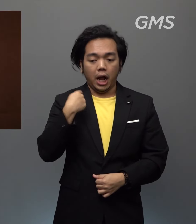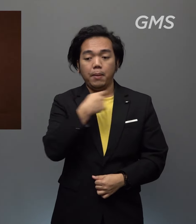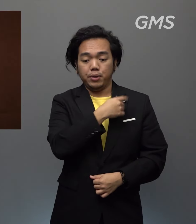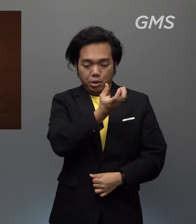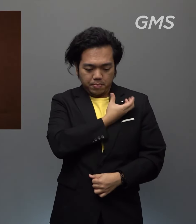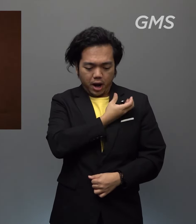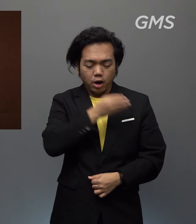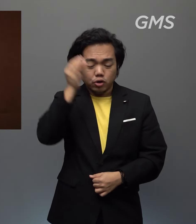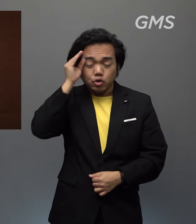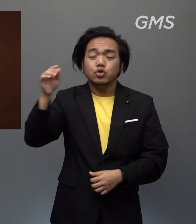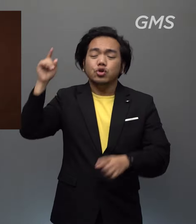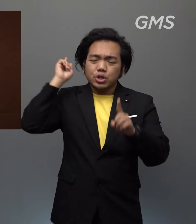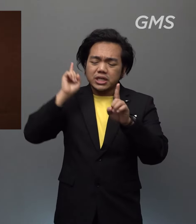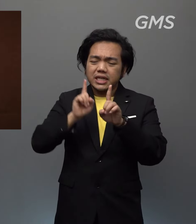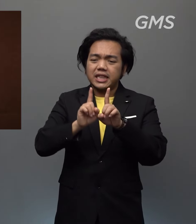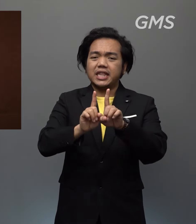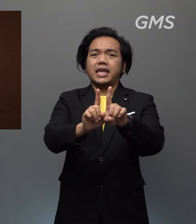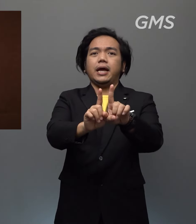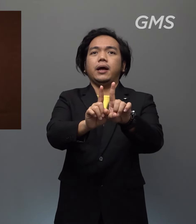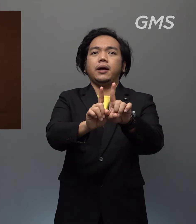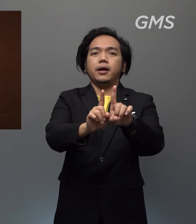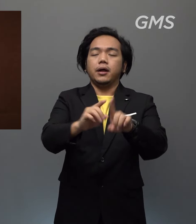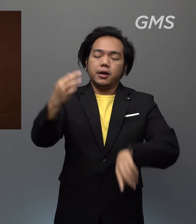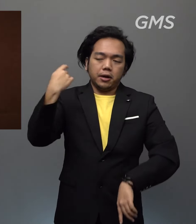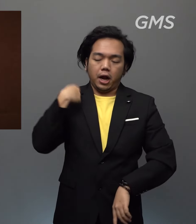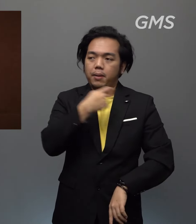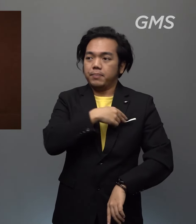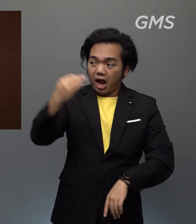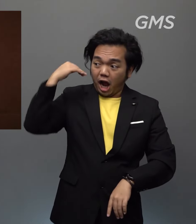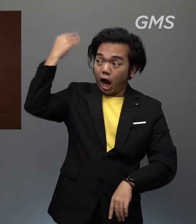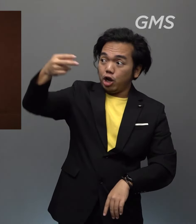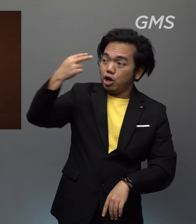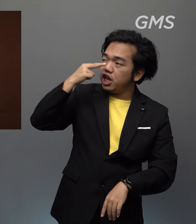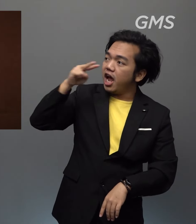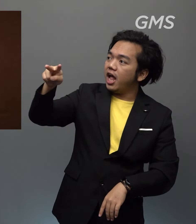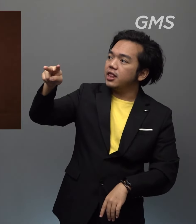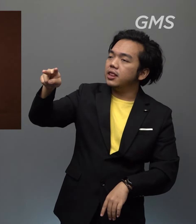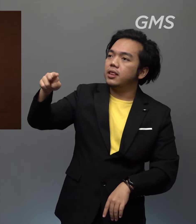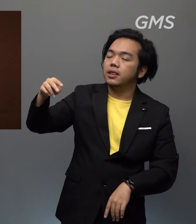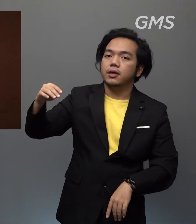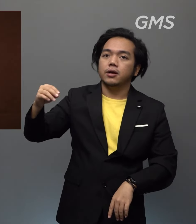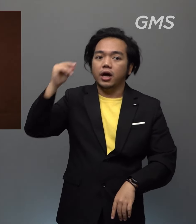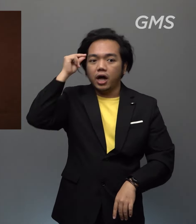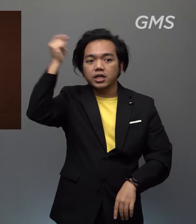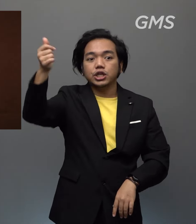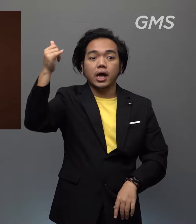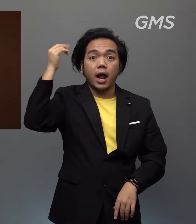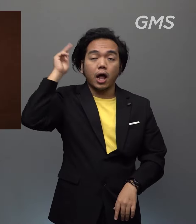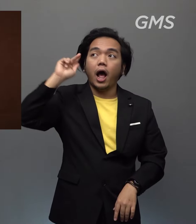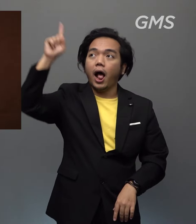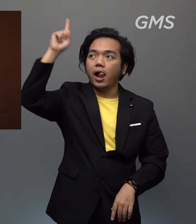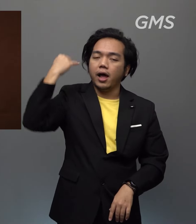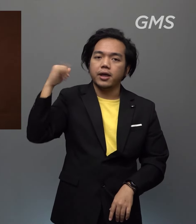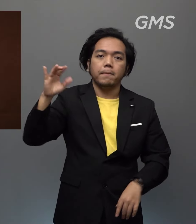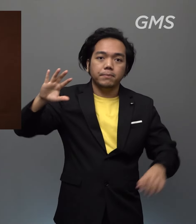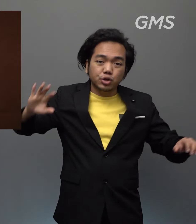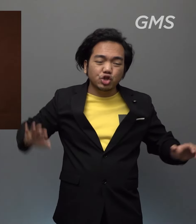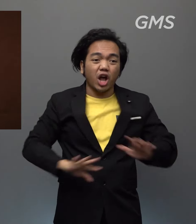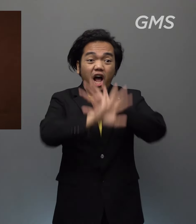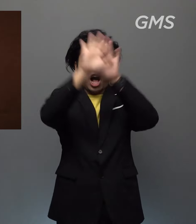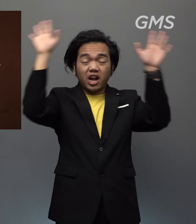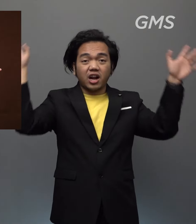akan setia menghadapinya. Tapi kami akan lihat rencana Allah yang besar. Yang justru dinyatakan dalam